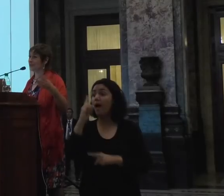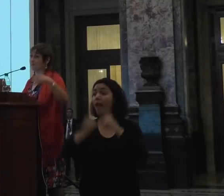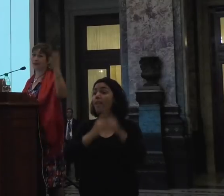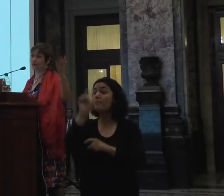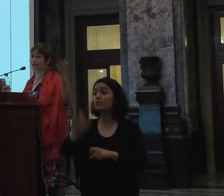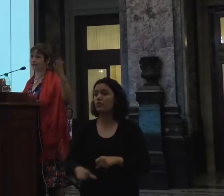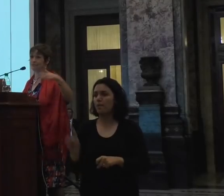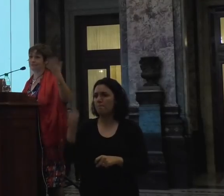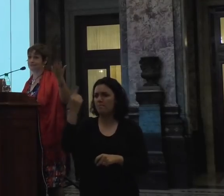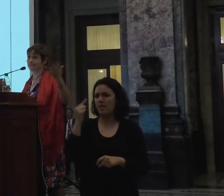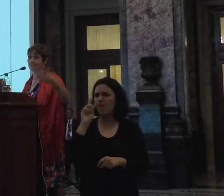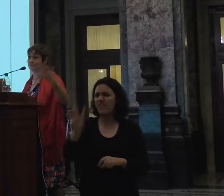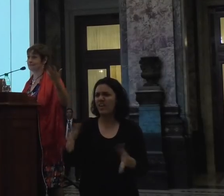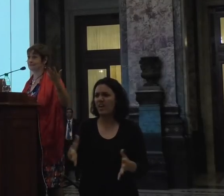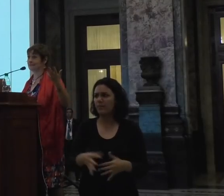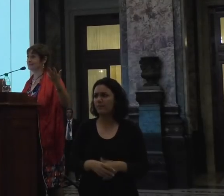Lo primero que ven.